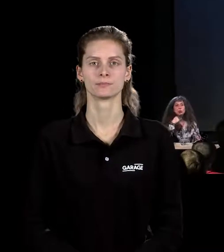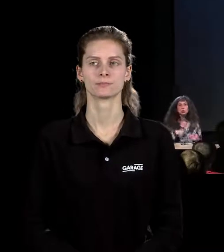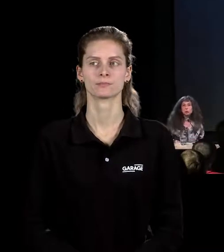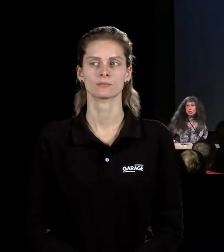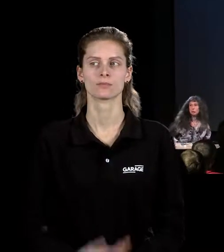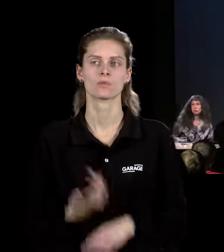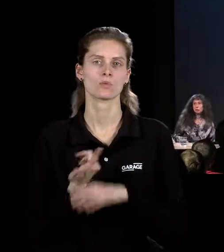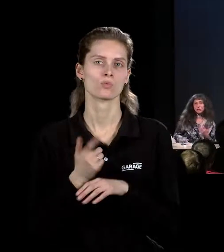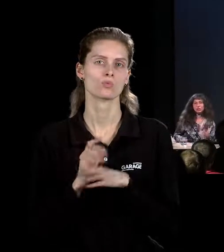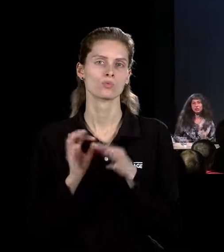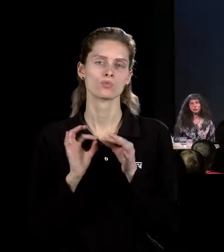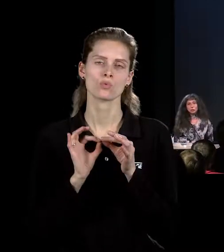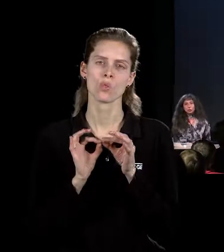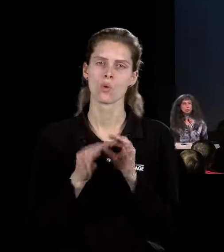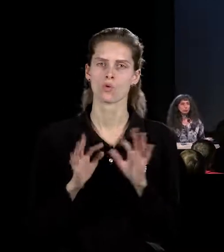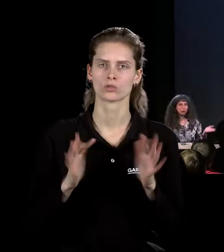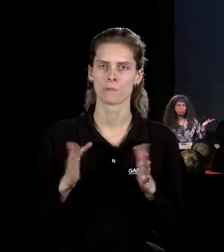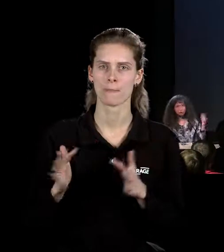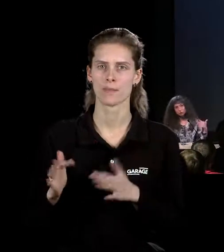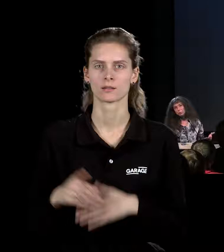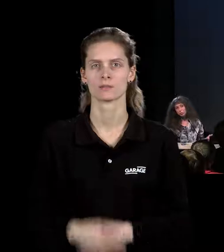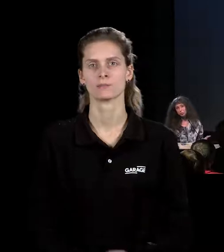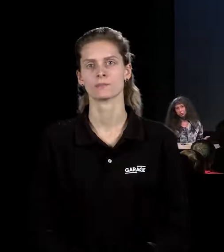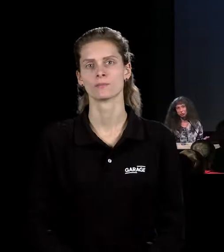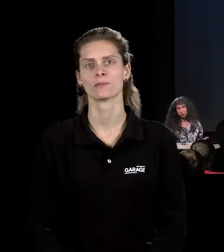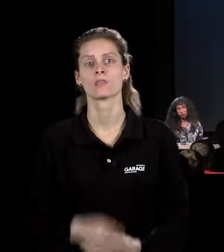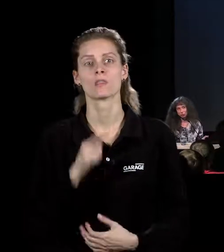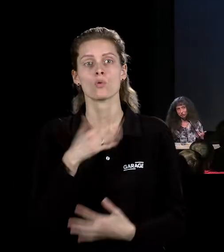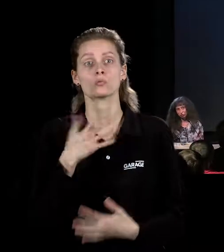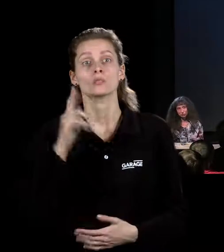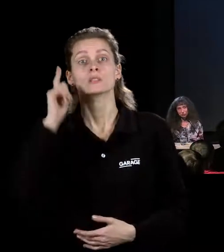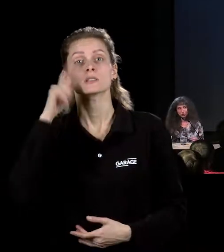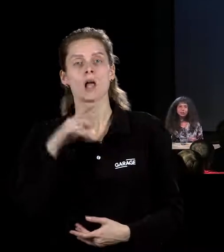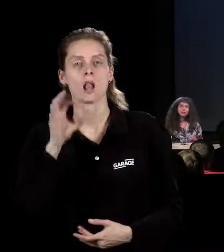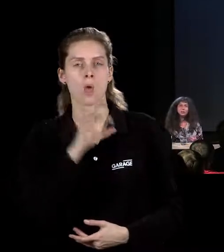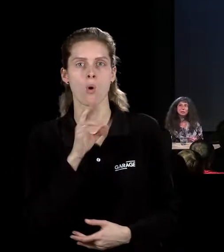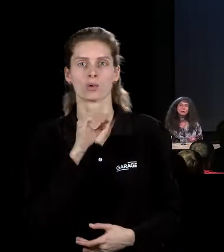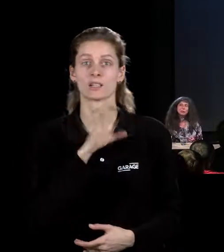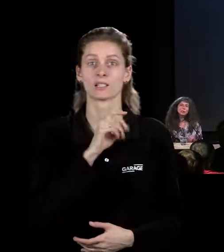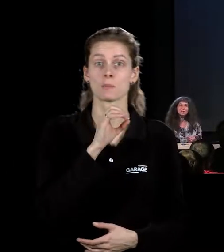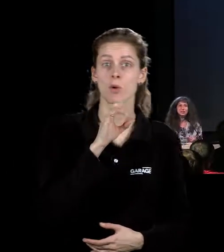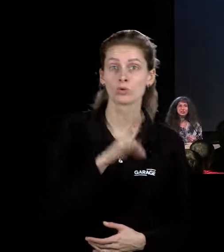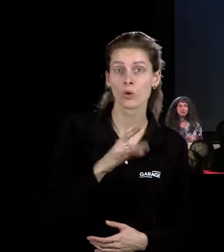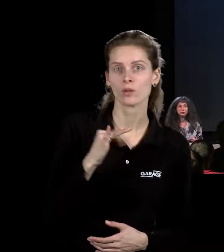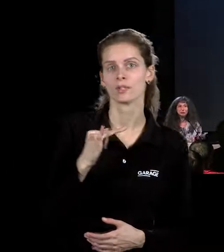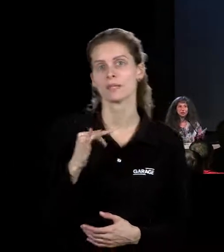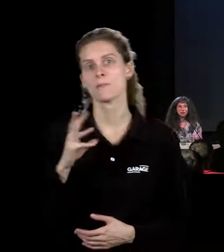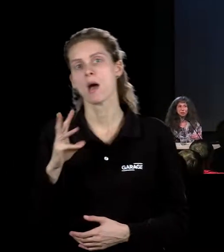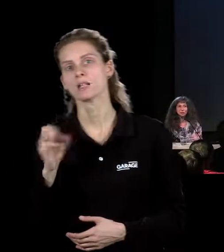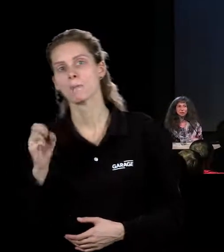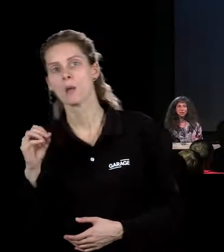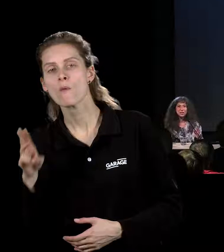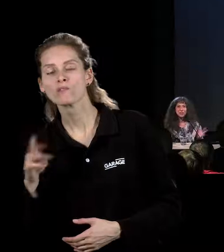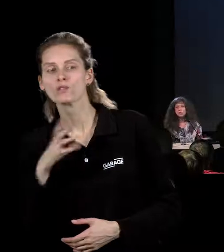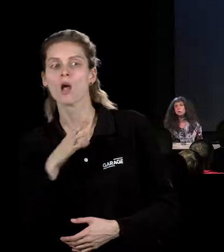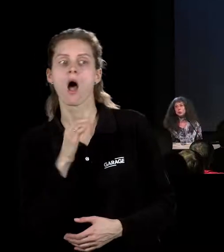там тоже очень сложный момент, он там в некоторых интервью говорит, что он в то время уже знал про Криса Бёртона и про Марину Абрамович, в некоторых интервью говорит, что не знал, и что было на